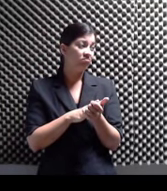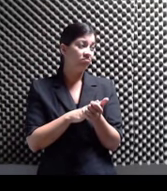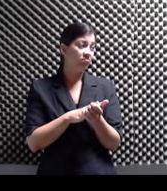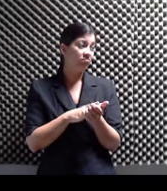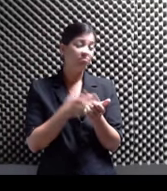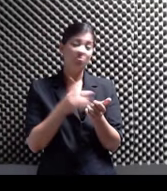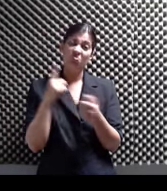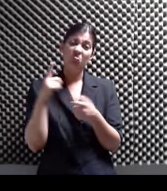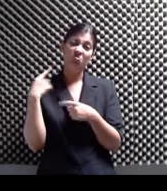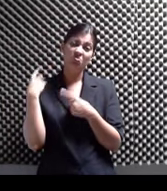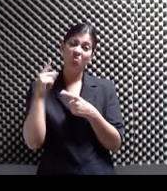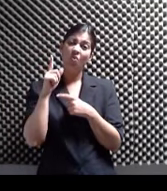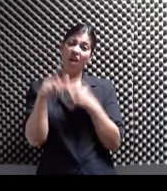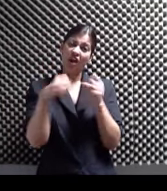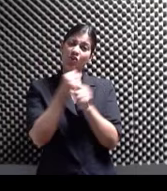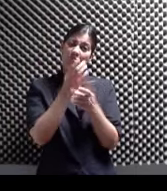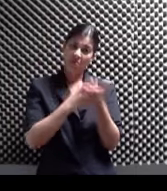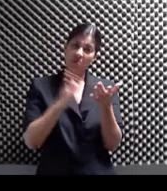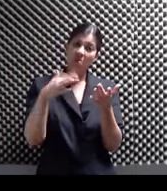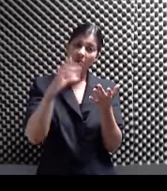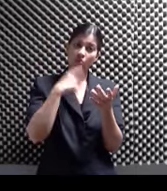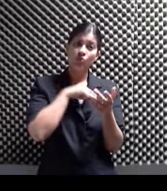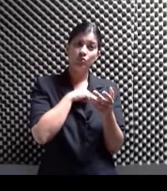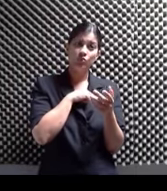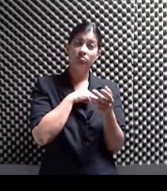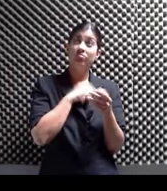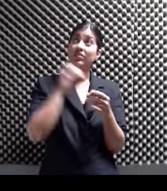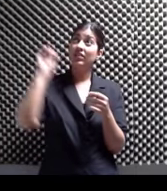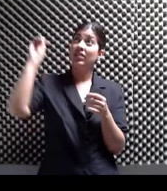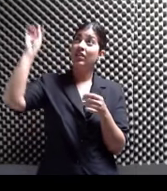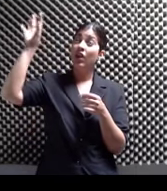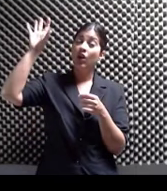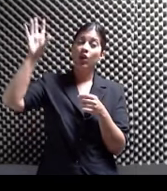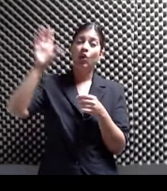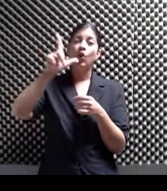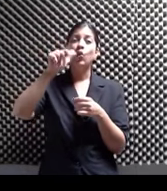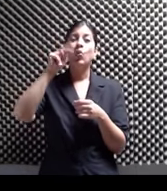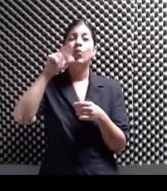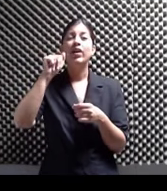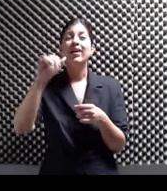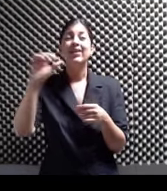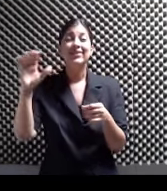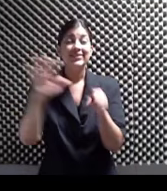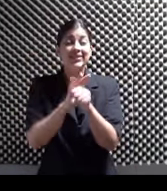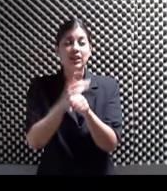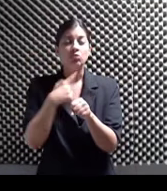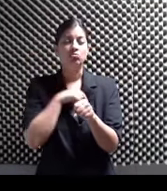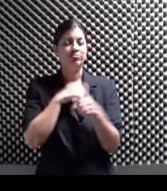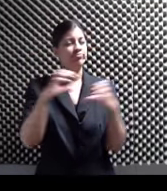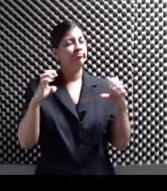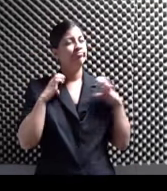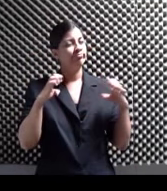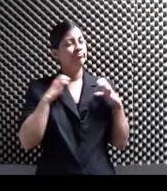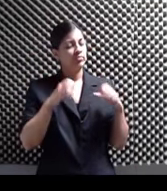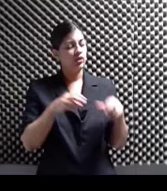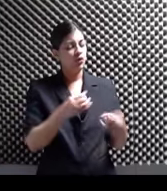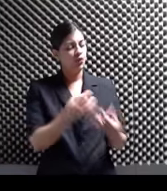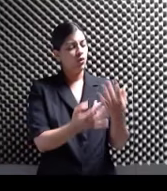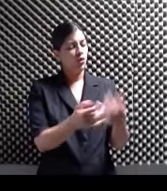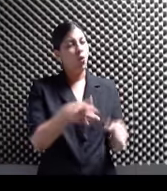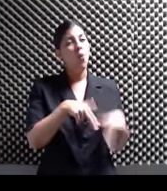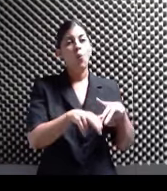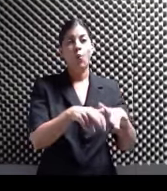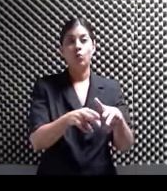cerca de año y medio ya, todas las lunas llenas. Así es que es uno de los ejercicios que hacemos. No se hace todo el tiempo, pero sí,